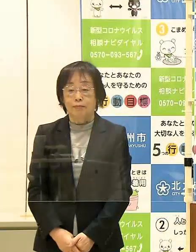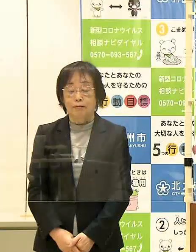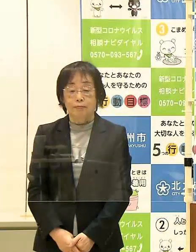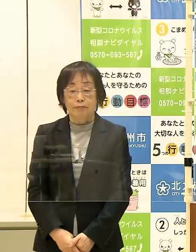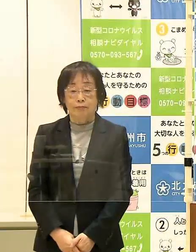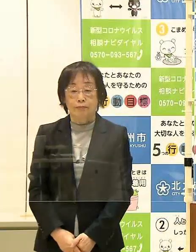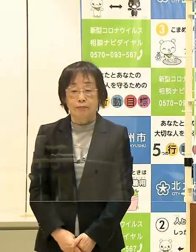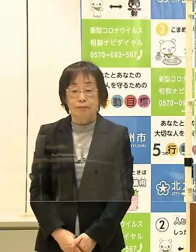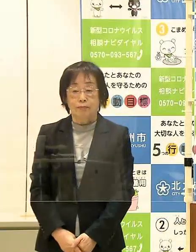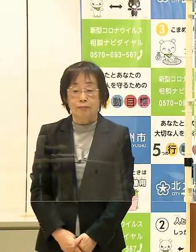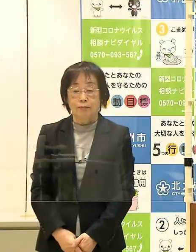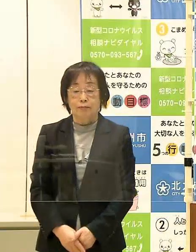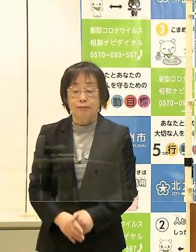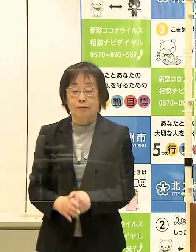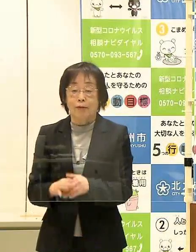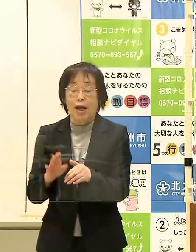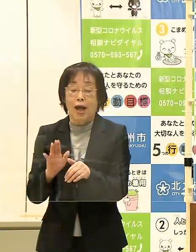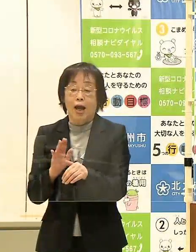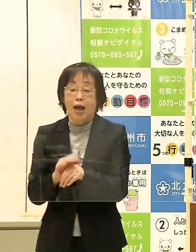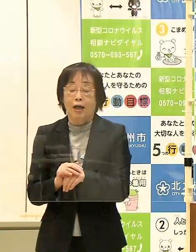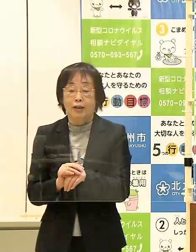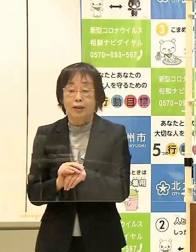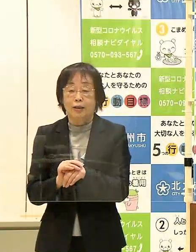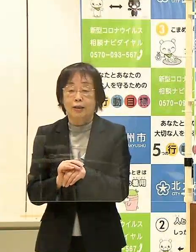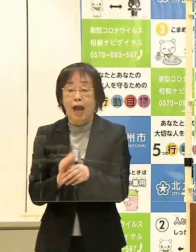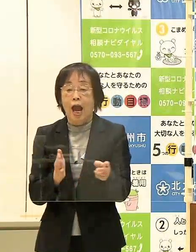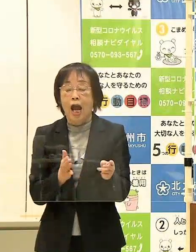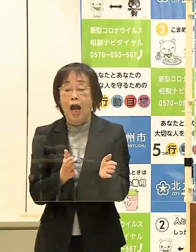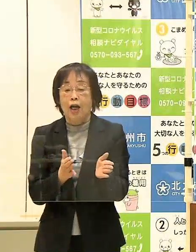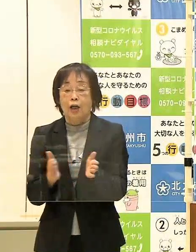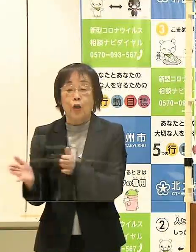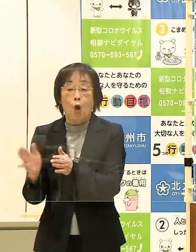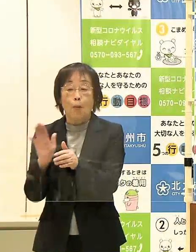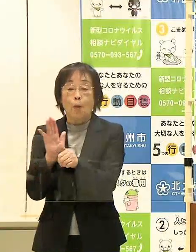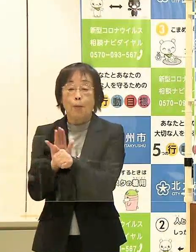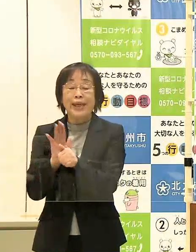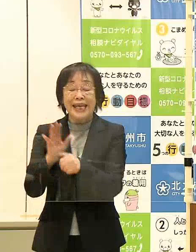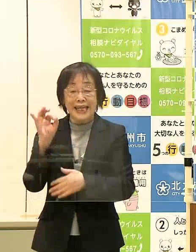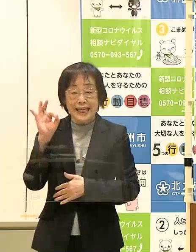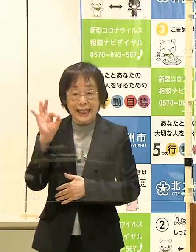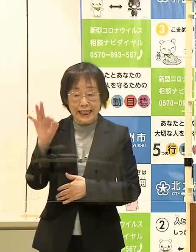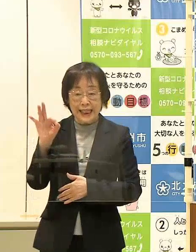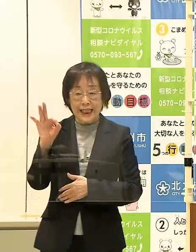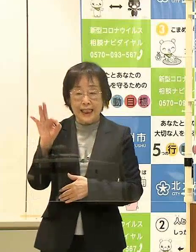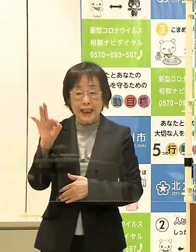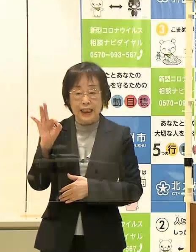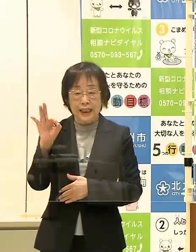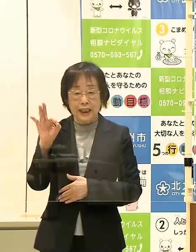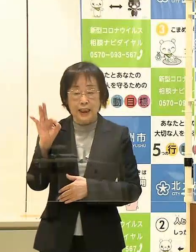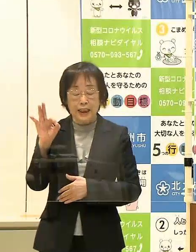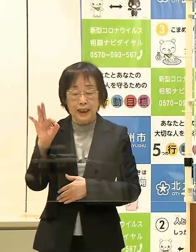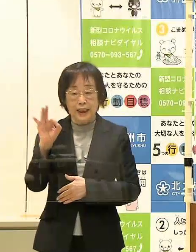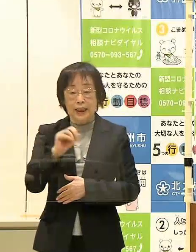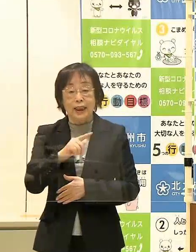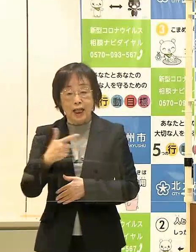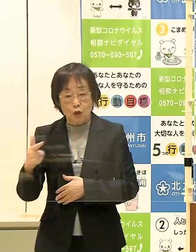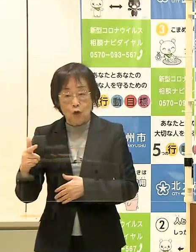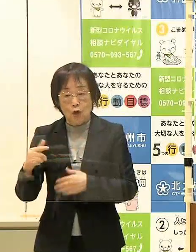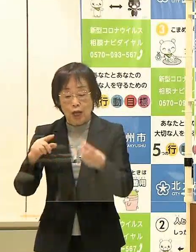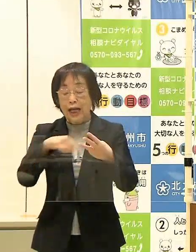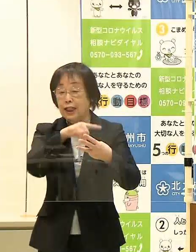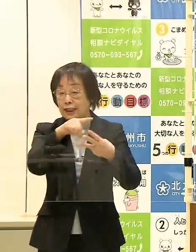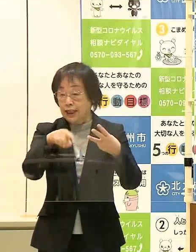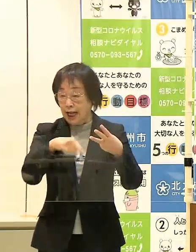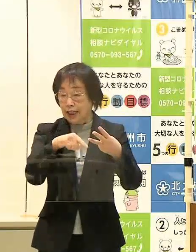活用できる予備費のものと第2子が今度の補正予算と当社さん3